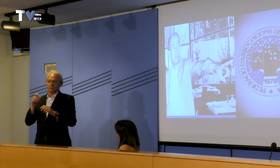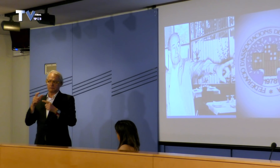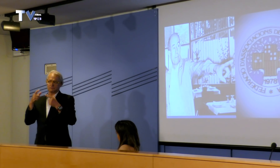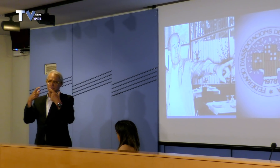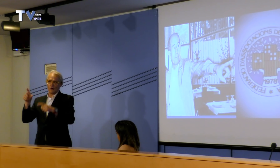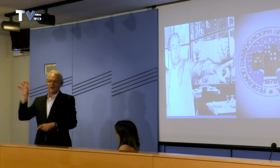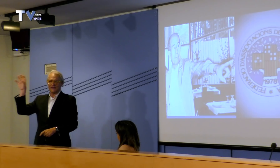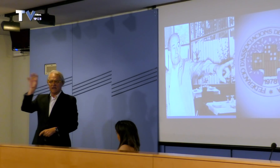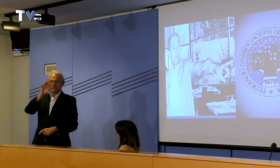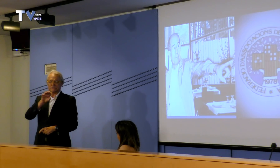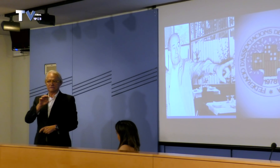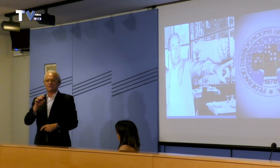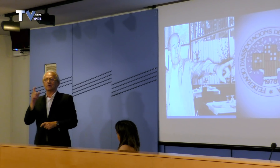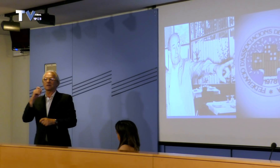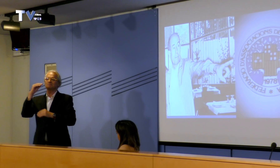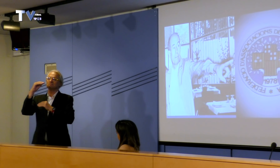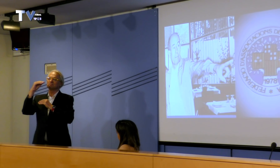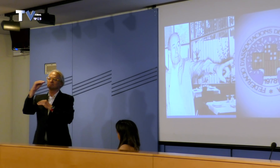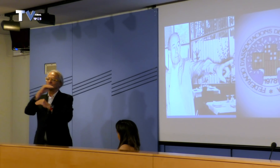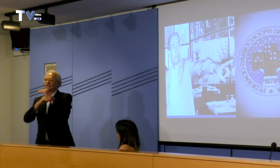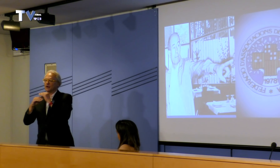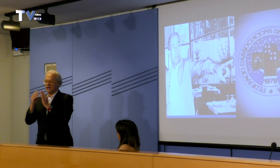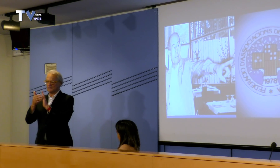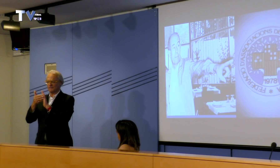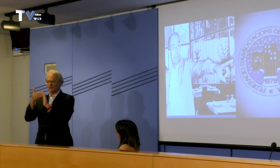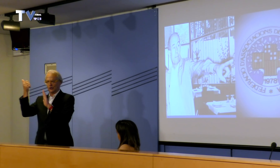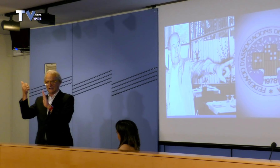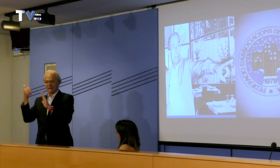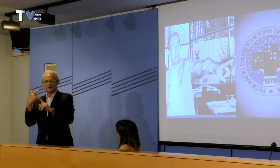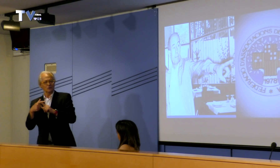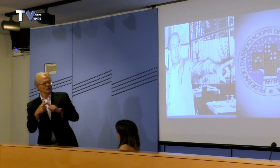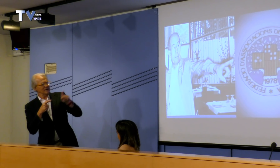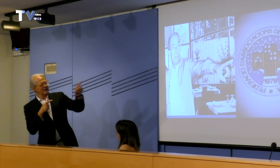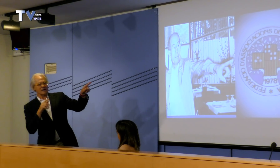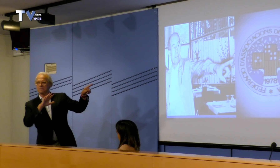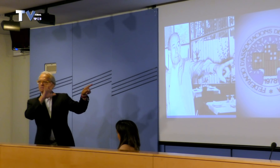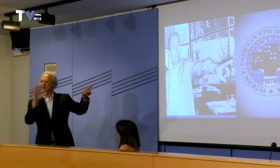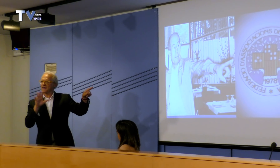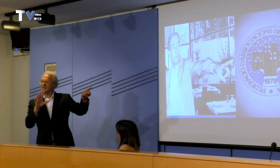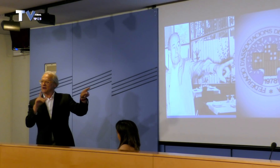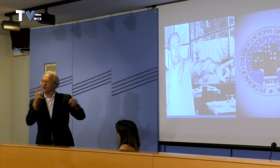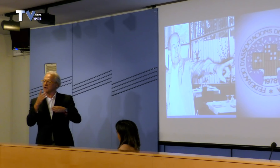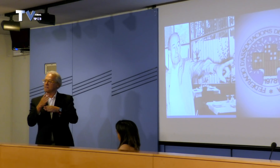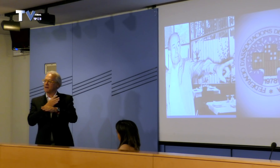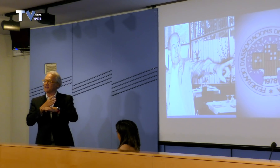Aquesta creu de les quatre províncies que es va modificar posteriorment, ja que